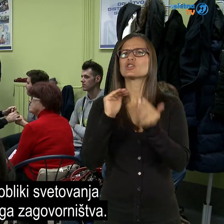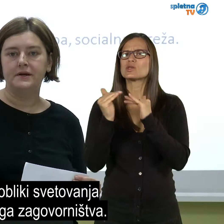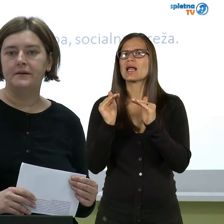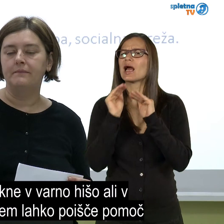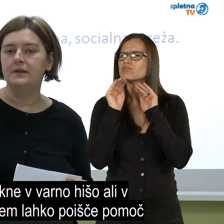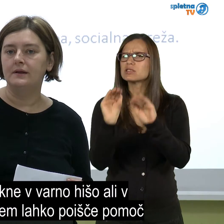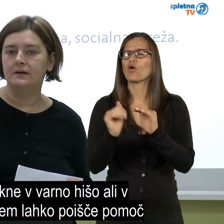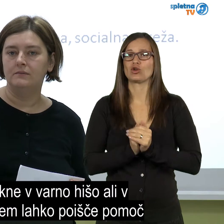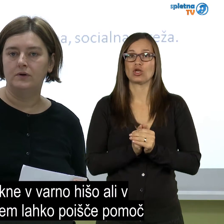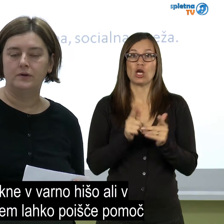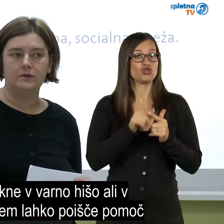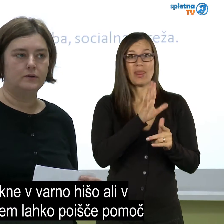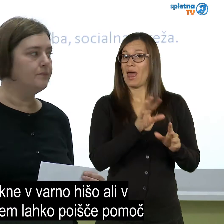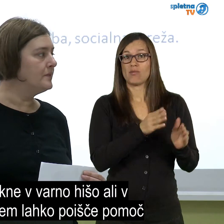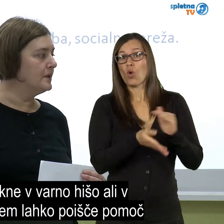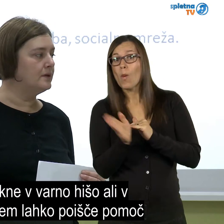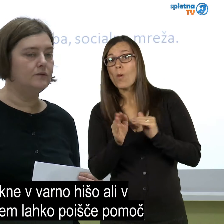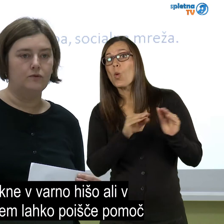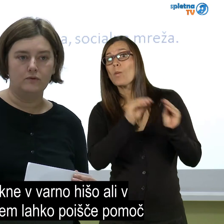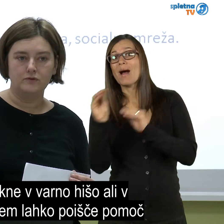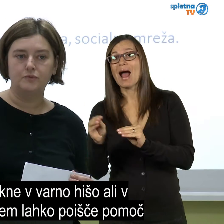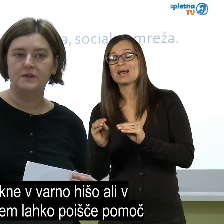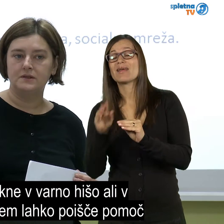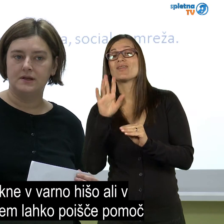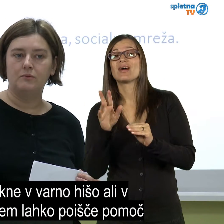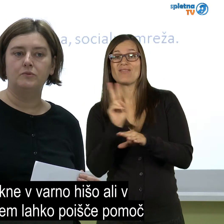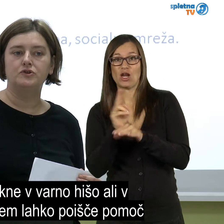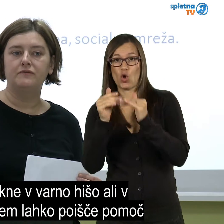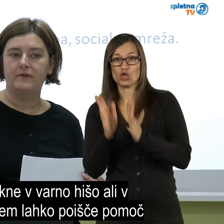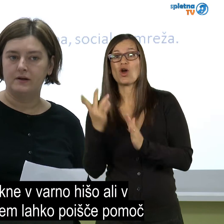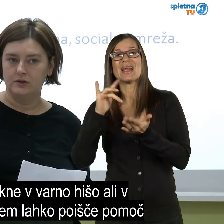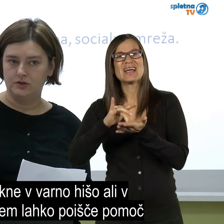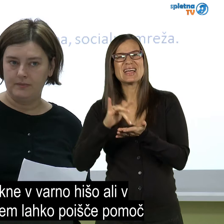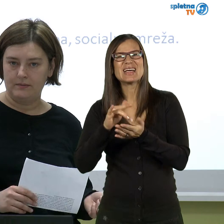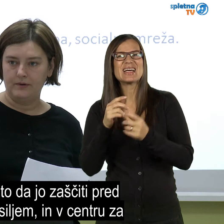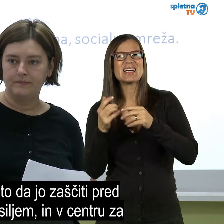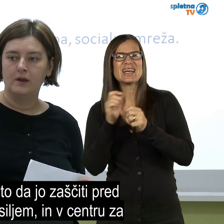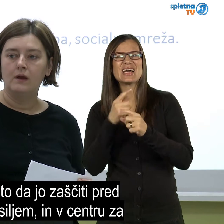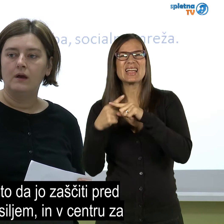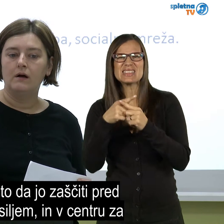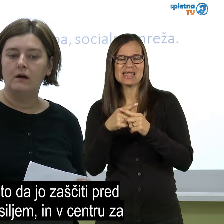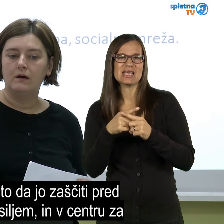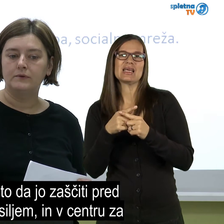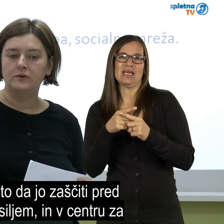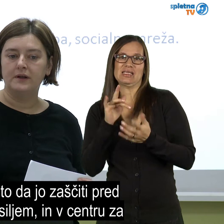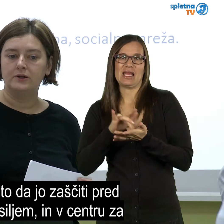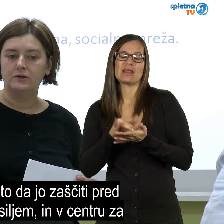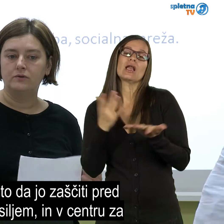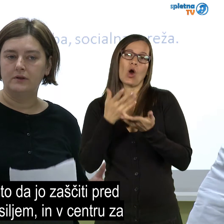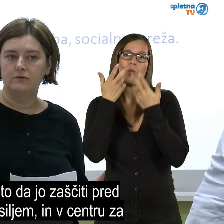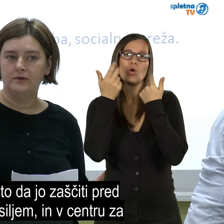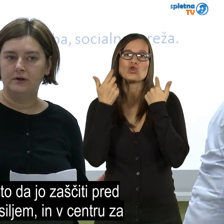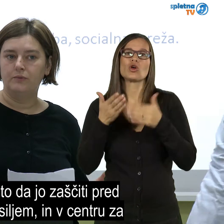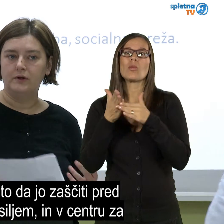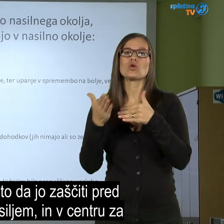zagovorništva. Če se ne umakne v varno hišo ali v krizni center, potem lahko poišče pomoč pri policiji, zato da jo zaščiti